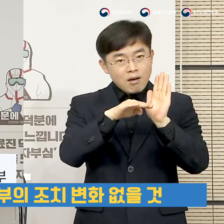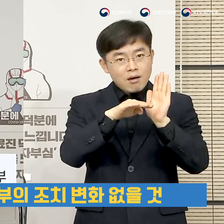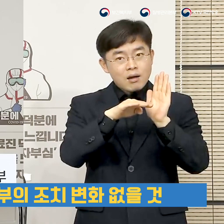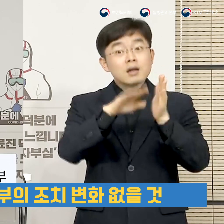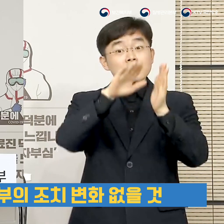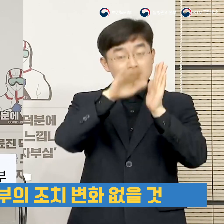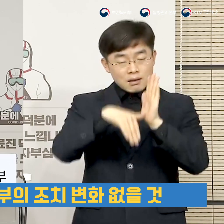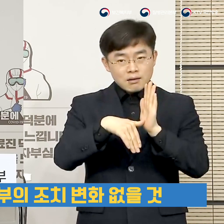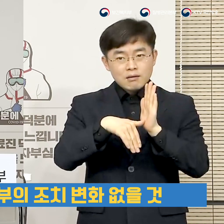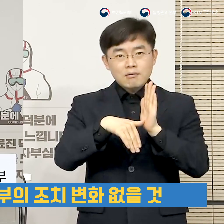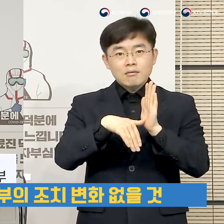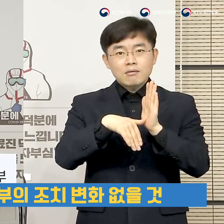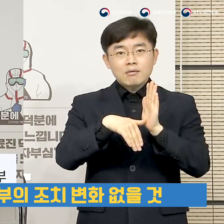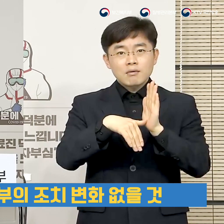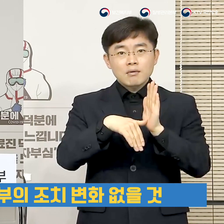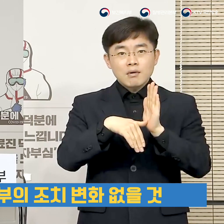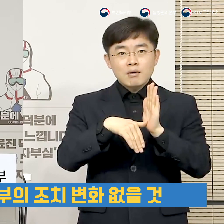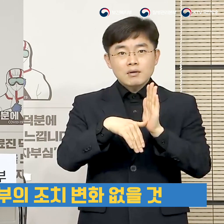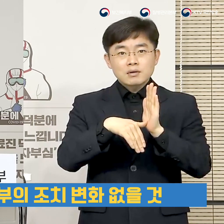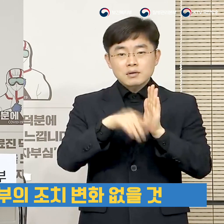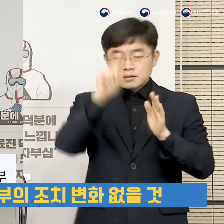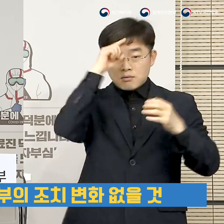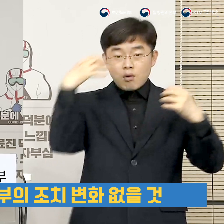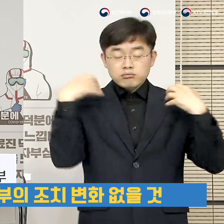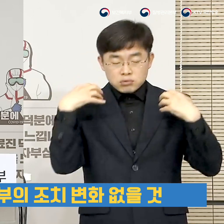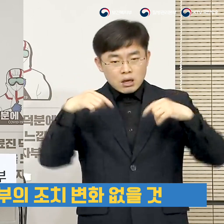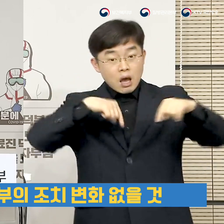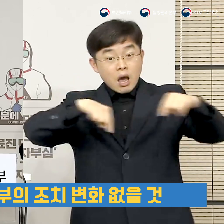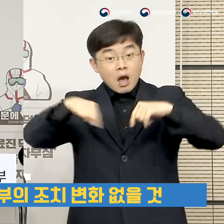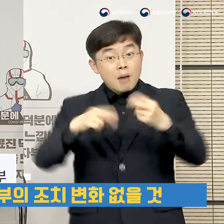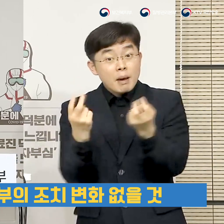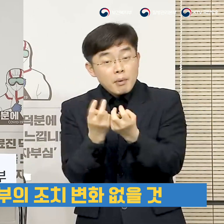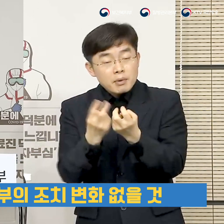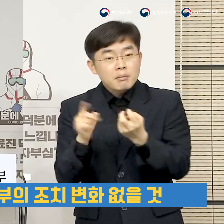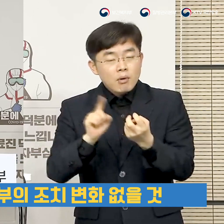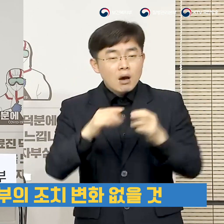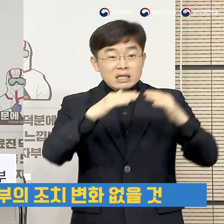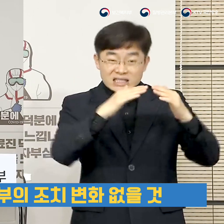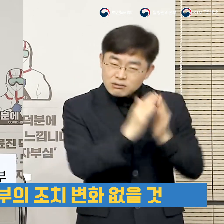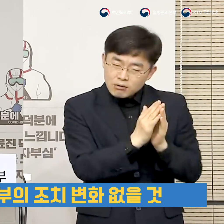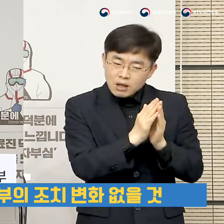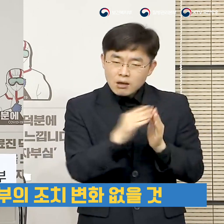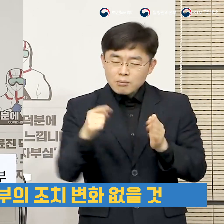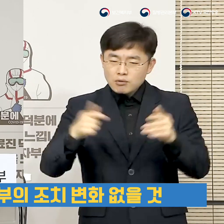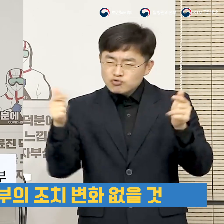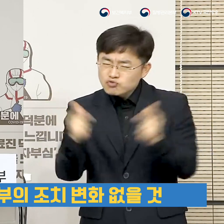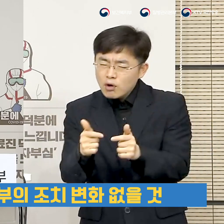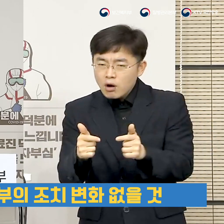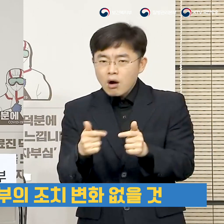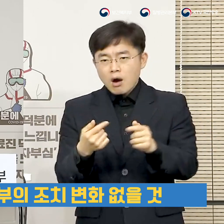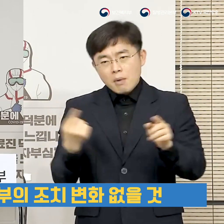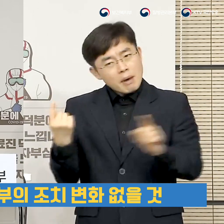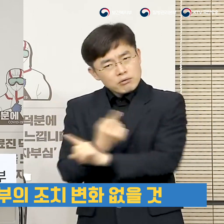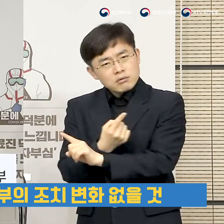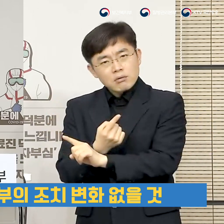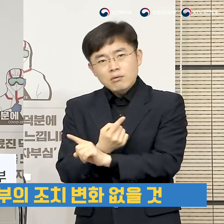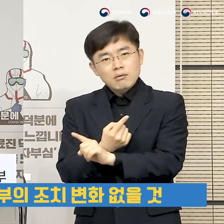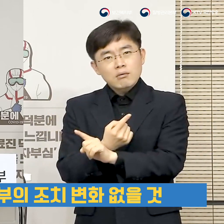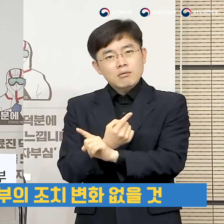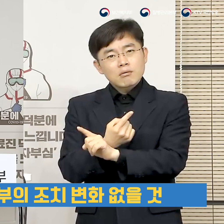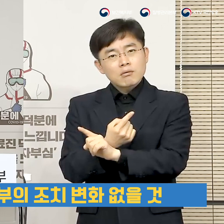따라서 자동적으로 정부가 취하는 정책이 폐지되거나 축소되거나 변경되는